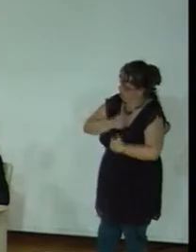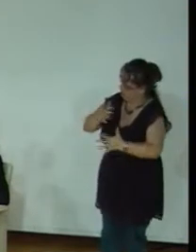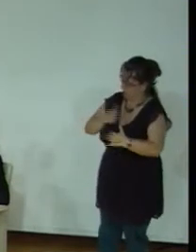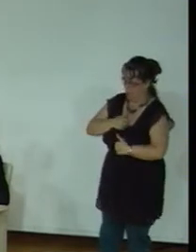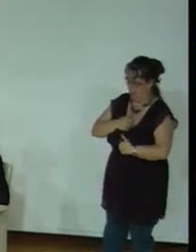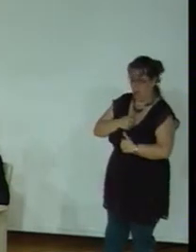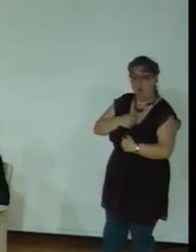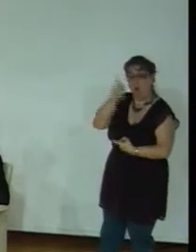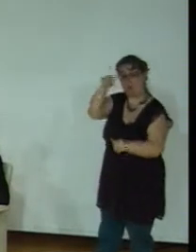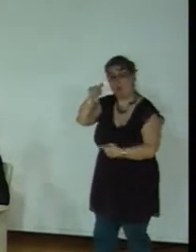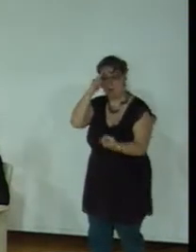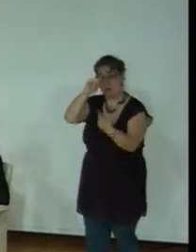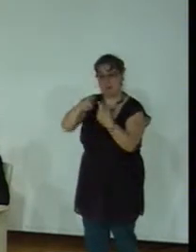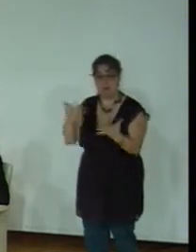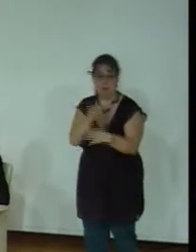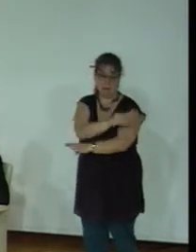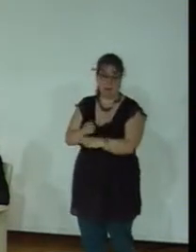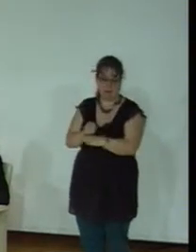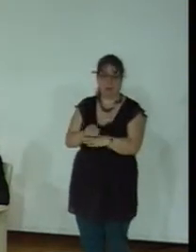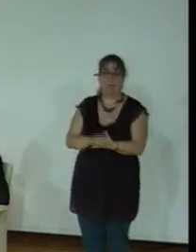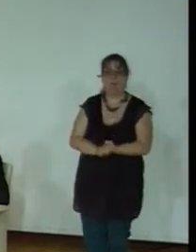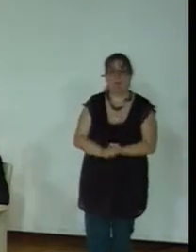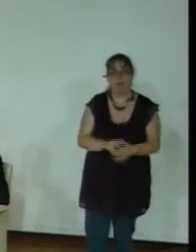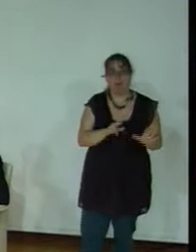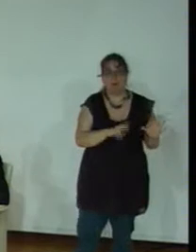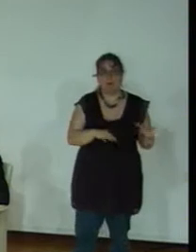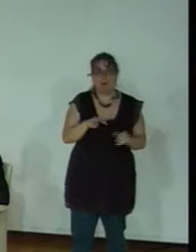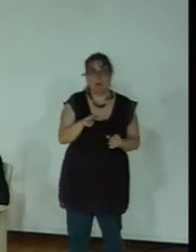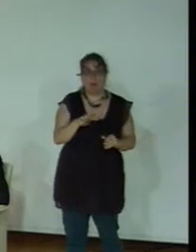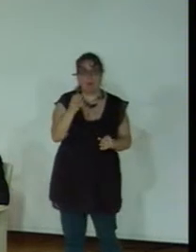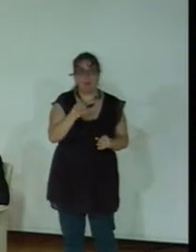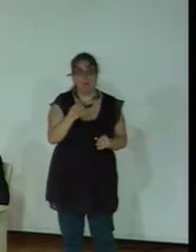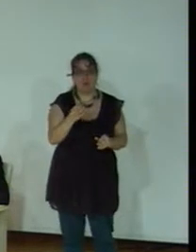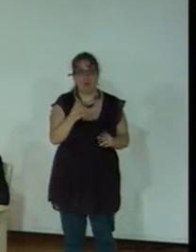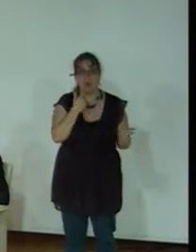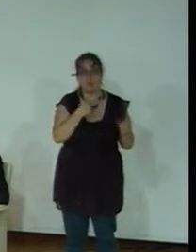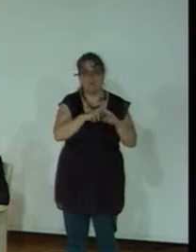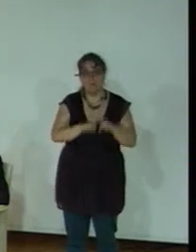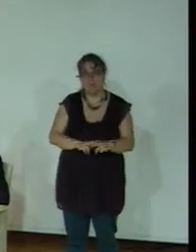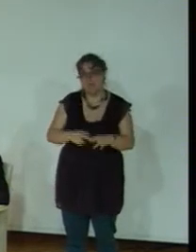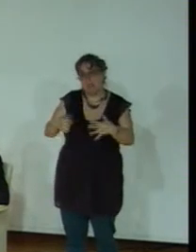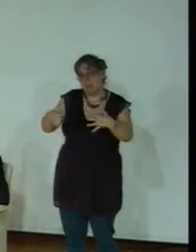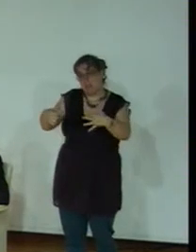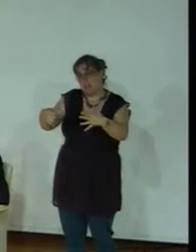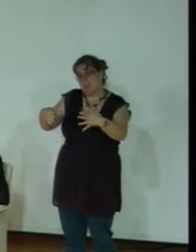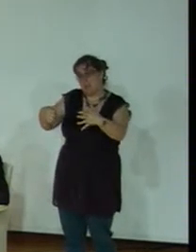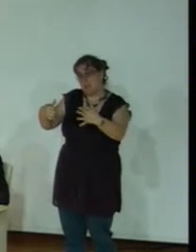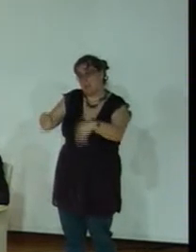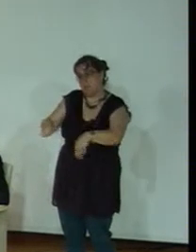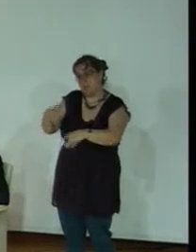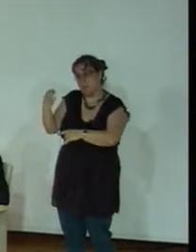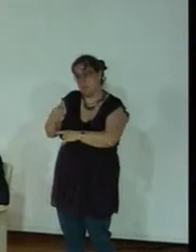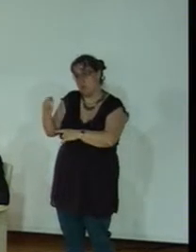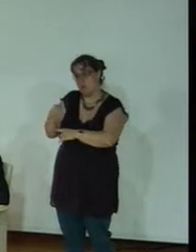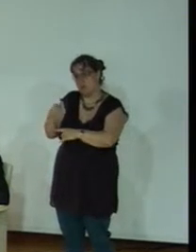Alors 84%, je retire à 100%, je rajoute à TVA et tout ça, ça fait 16% de sympathisants pro-terroristes, si